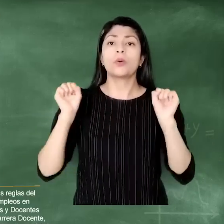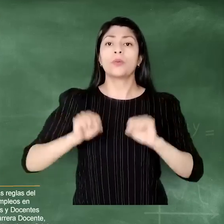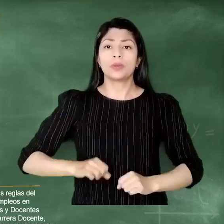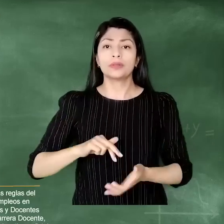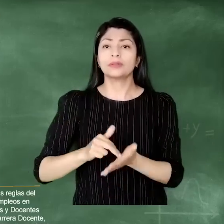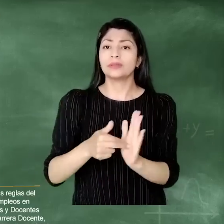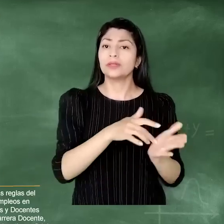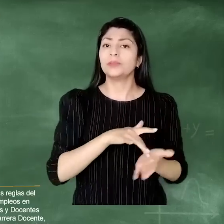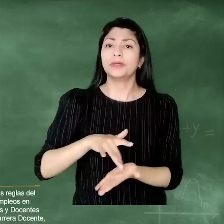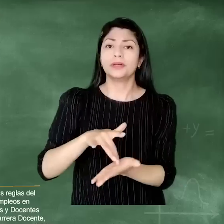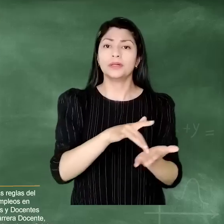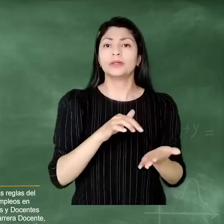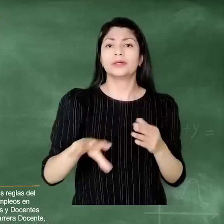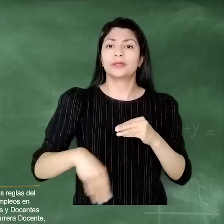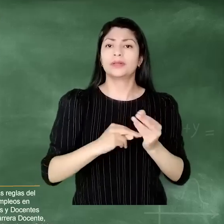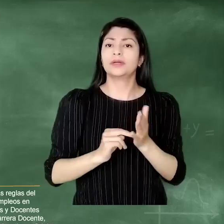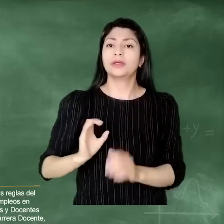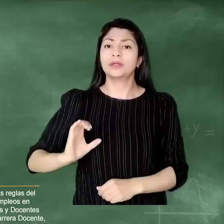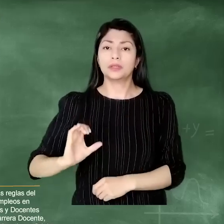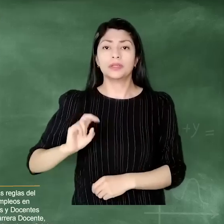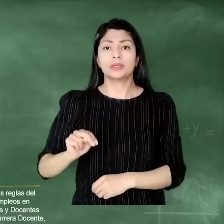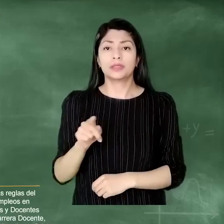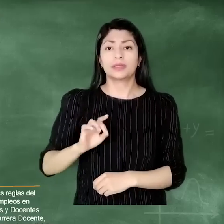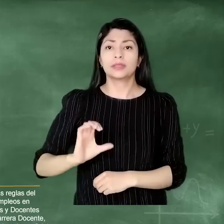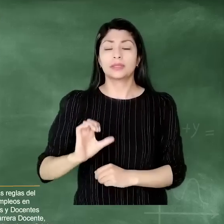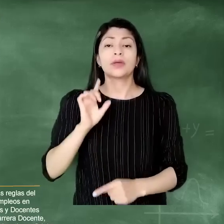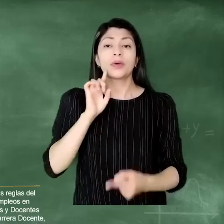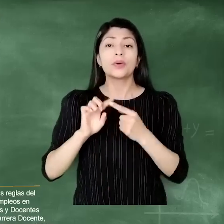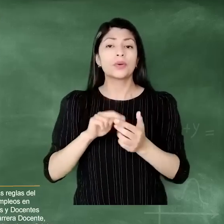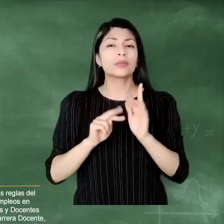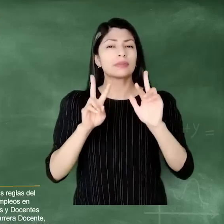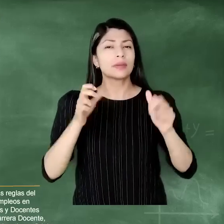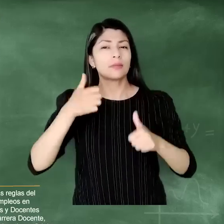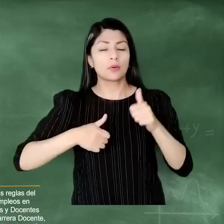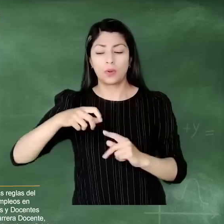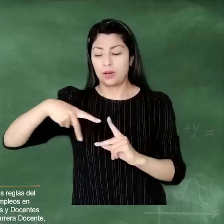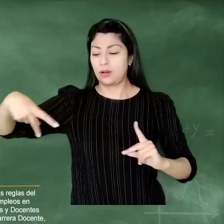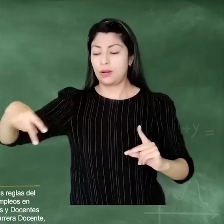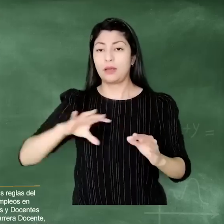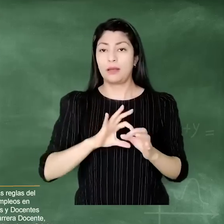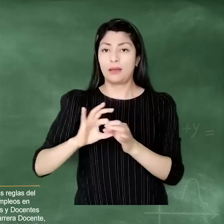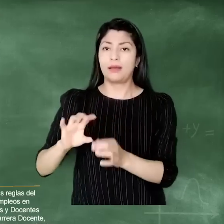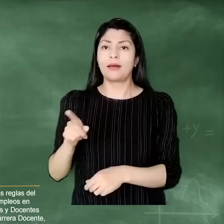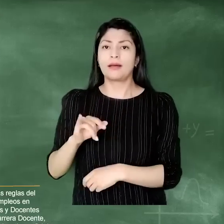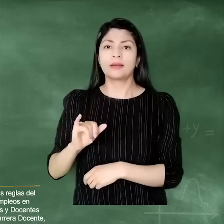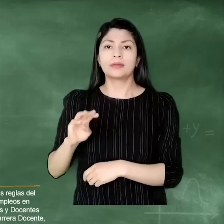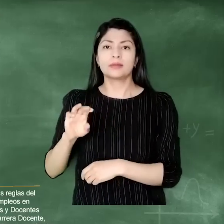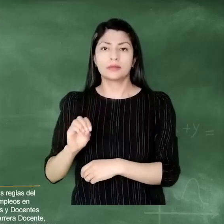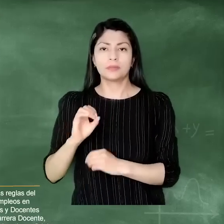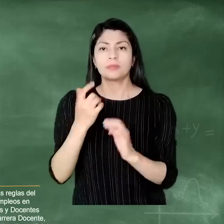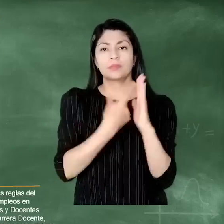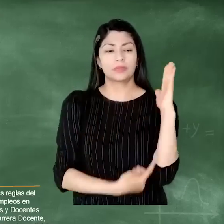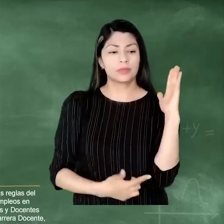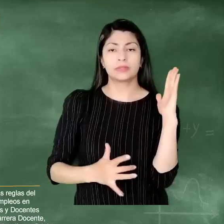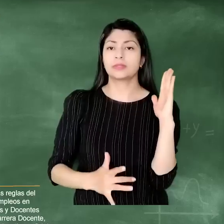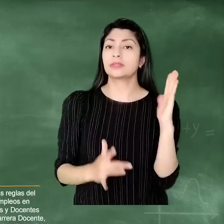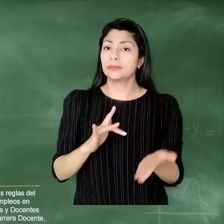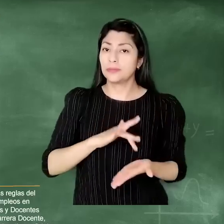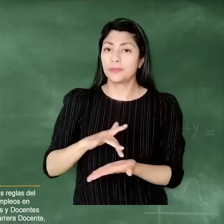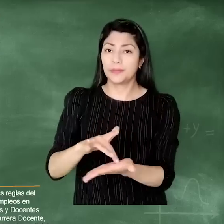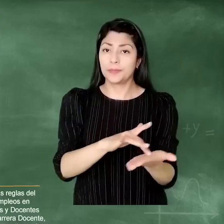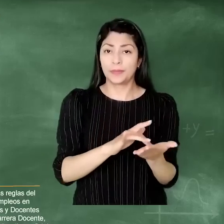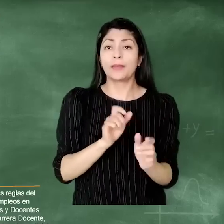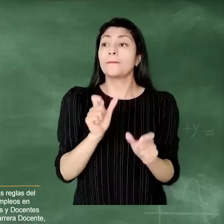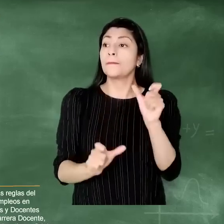el concurso, podrá solicitar a la CNSC, exclusivamente a través de SIMO, la exclusión de la lista